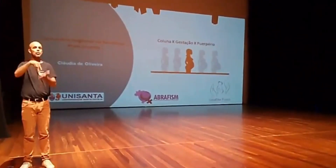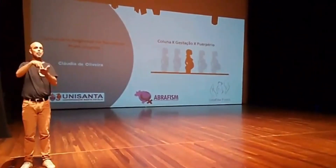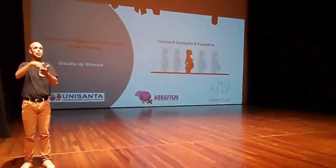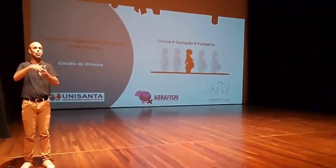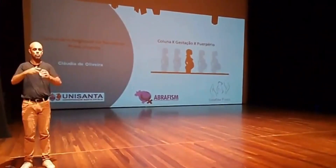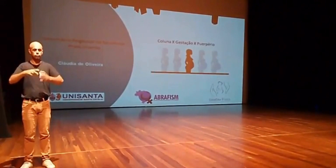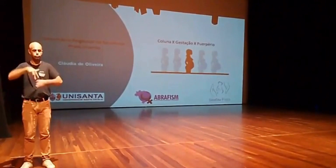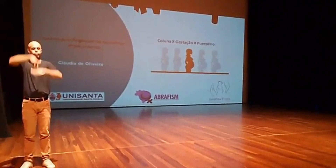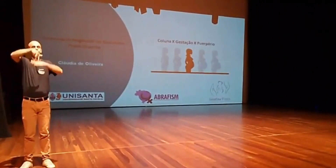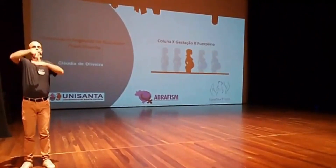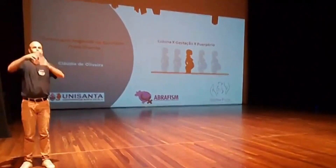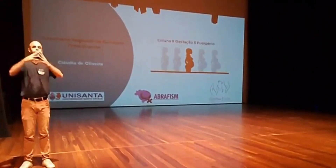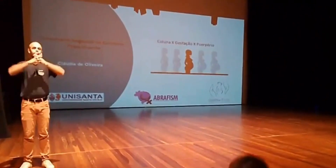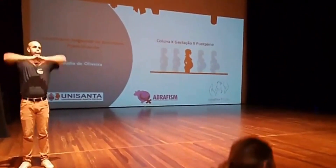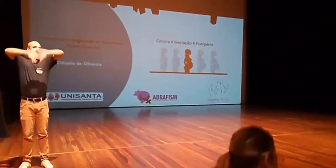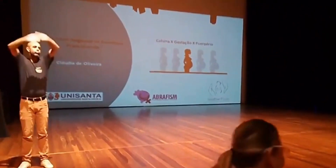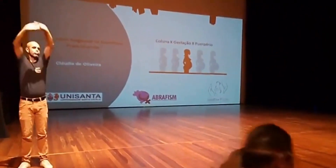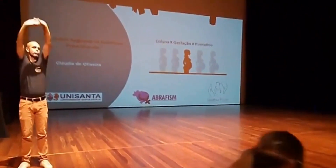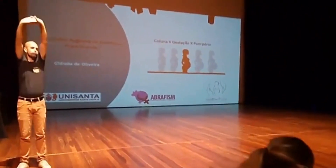Bem gostoso. Vamos lá.